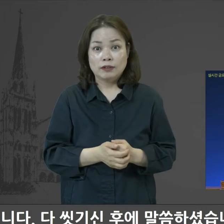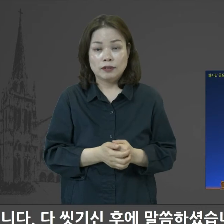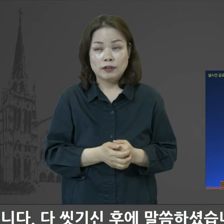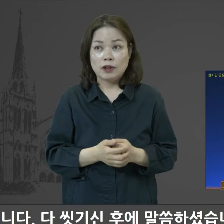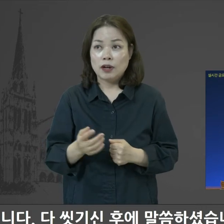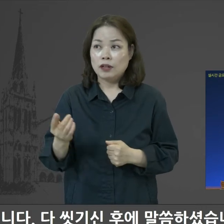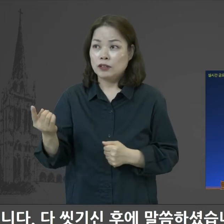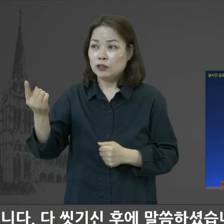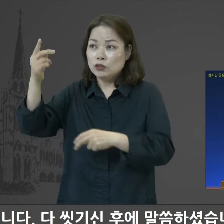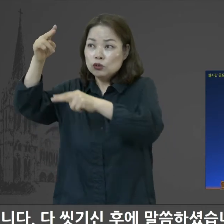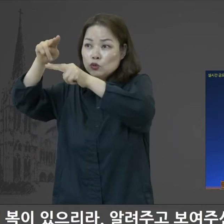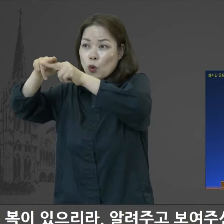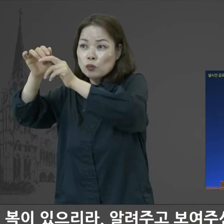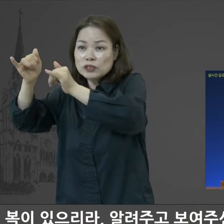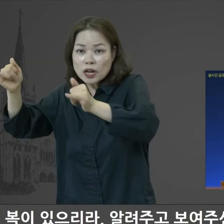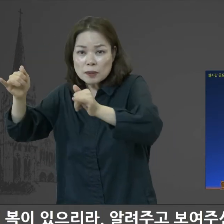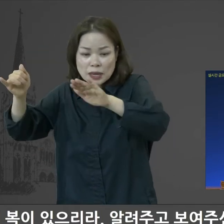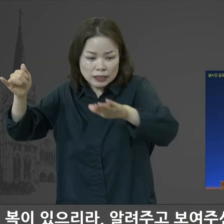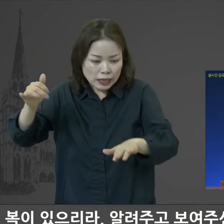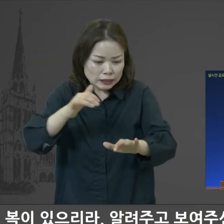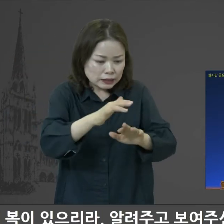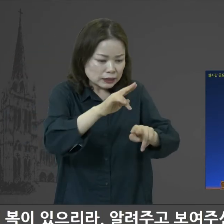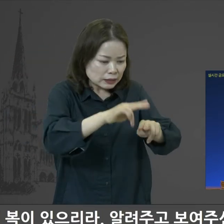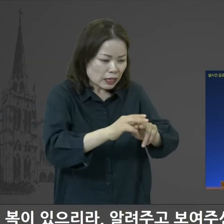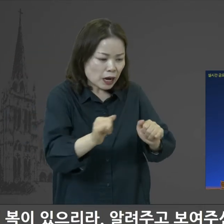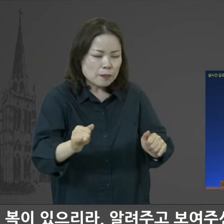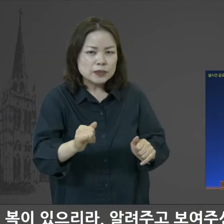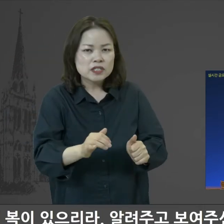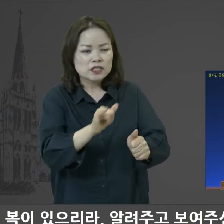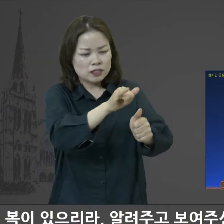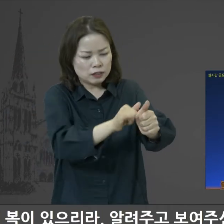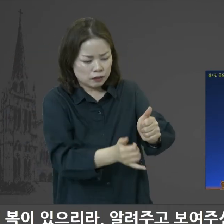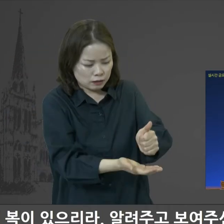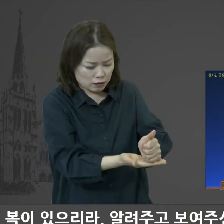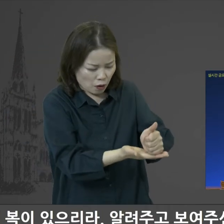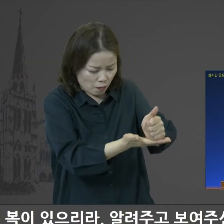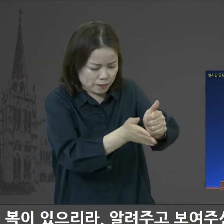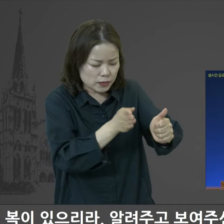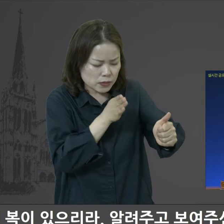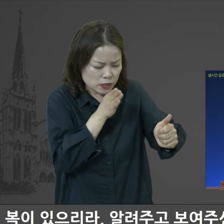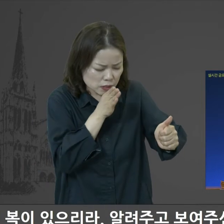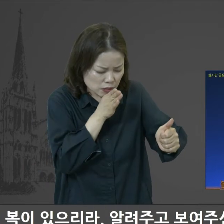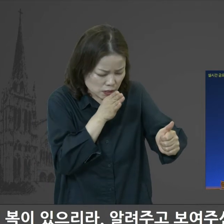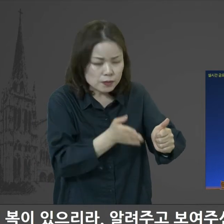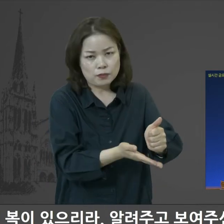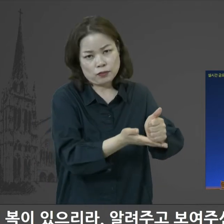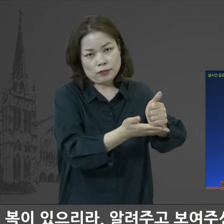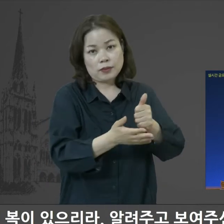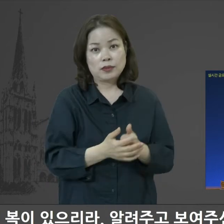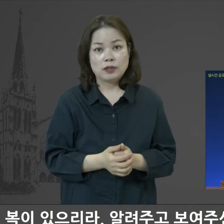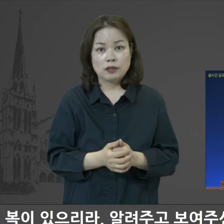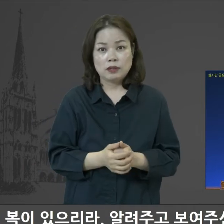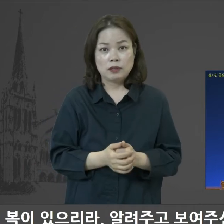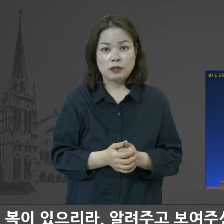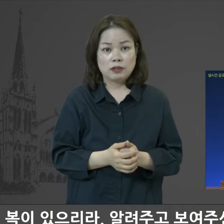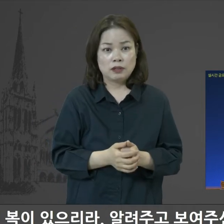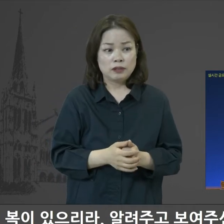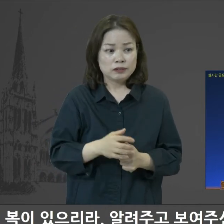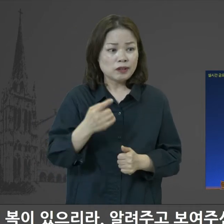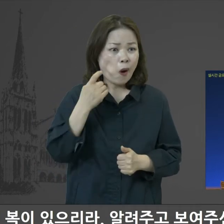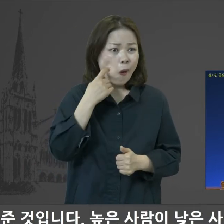높은 사람이 낮은 사람을 섬겨준 거예요. 그것도 진심으로 섬겨준 겁니다. 흉내낸 게